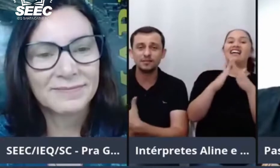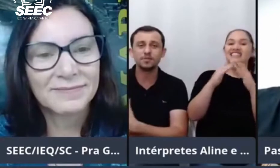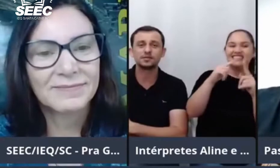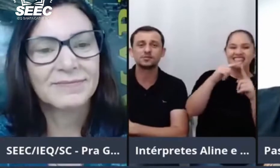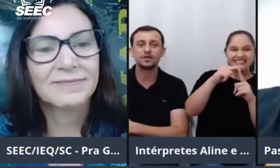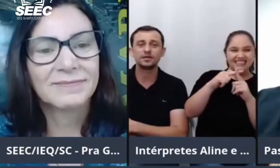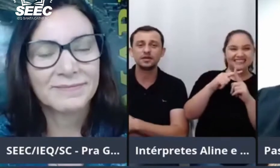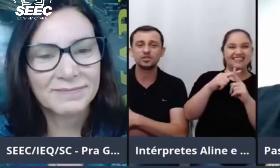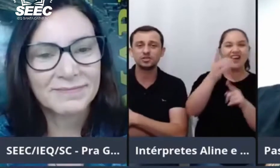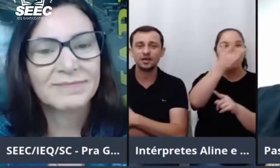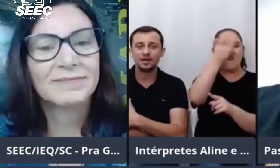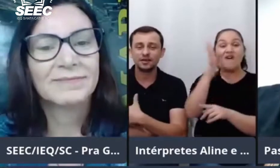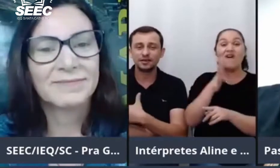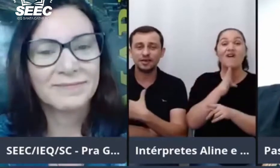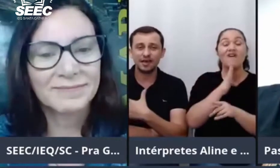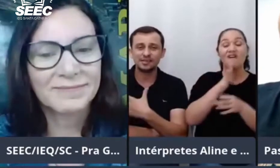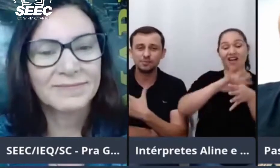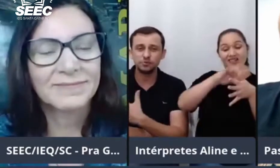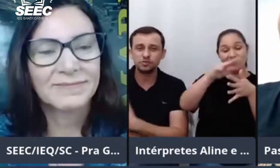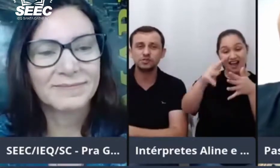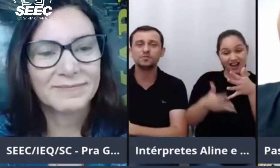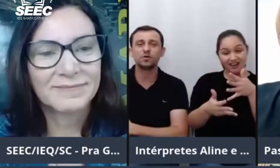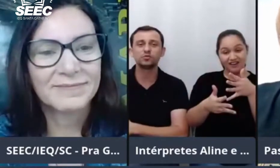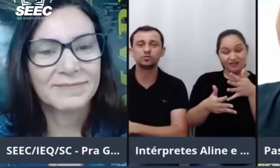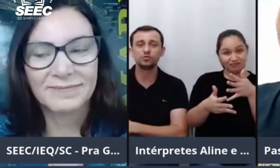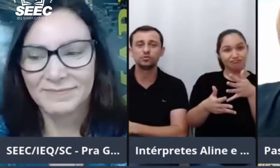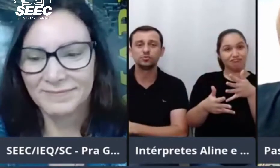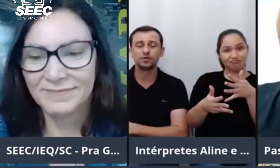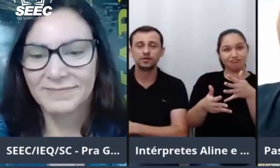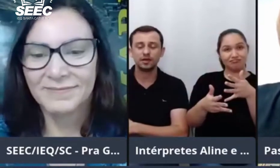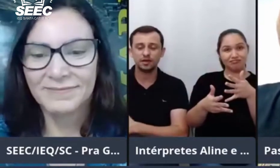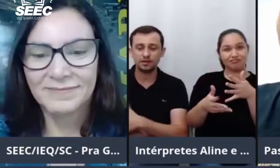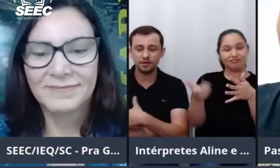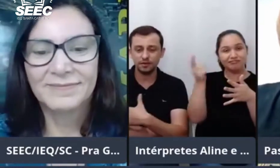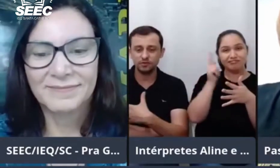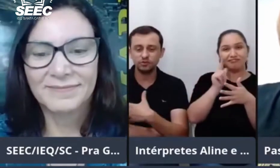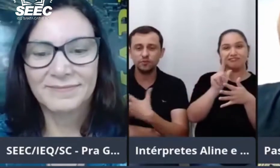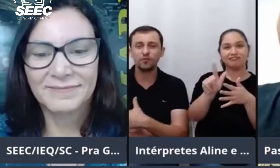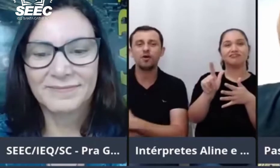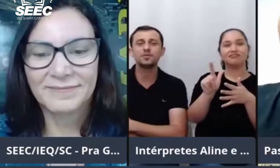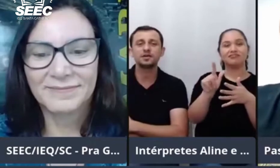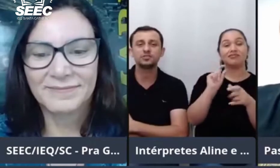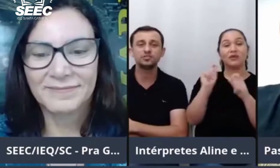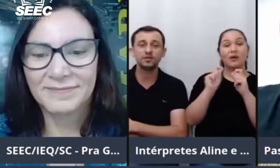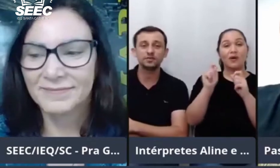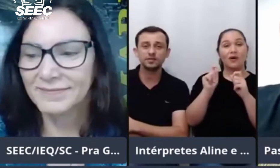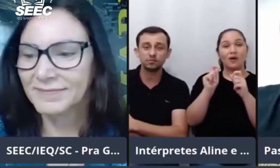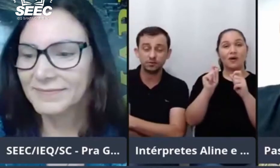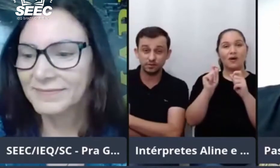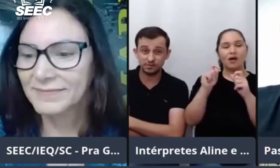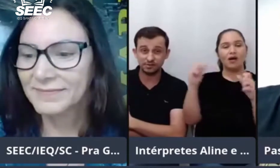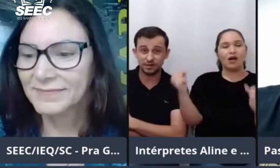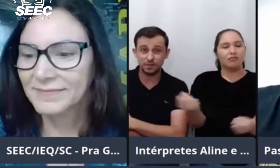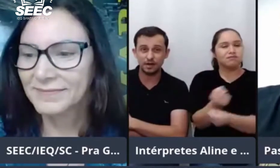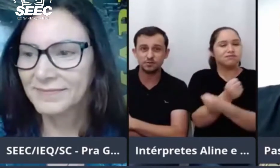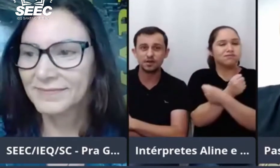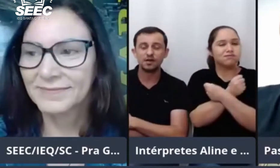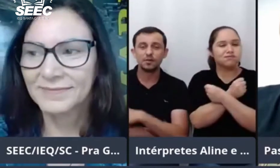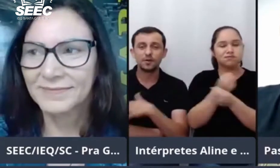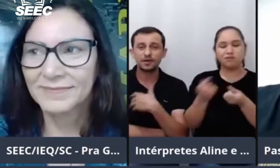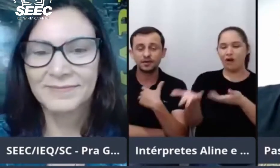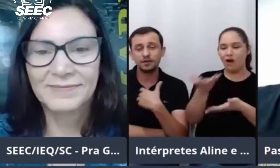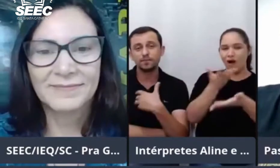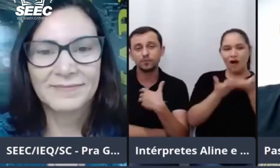língua, a Libras, uma igreja que receptiva ao surdo, né? E de que forma que a gente vem executando esses